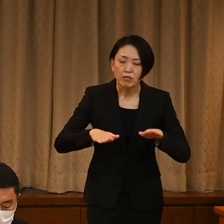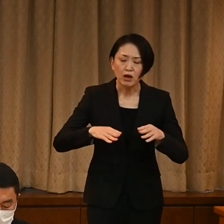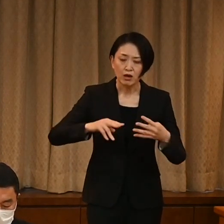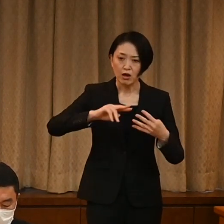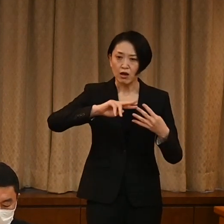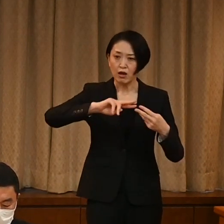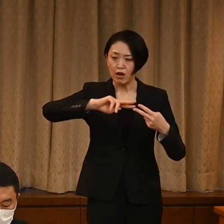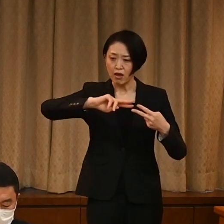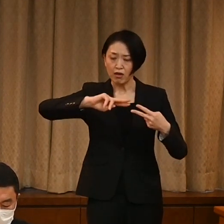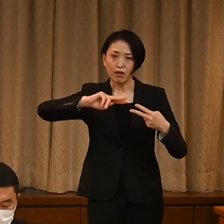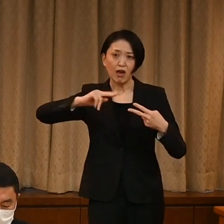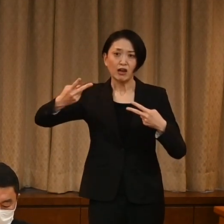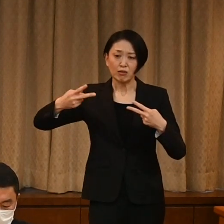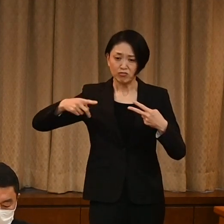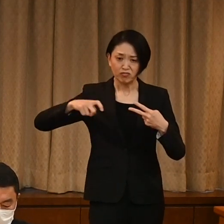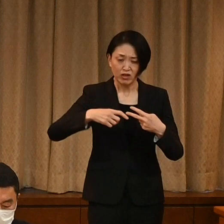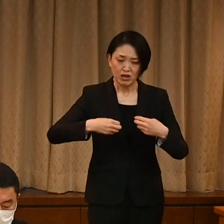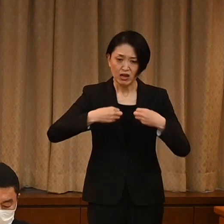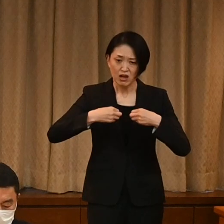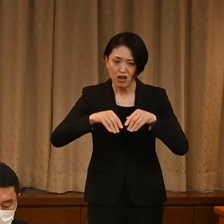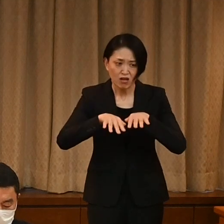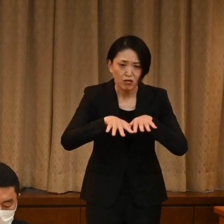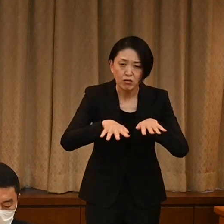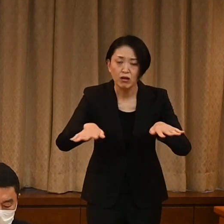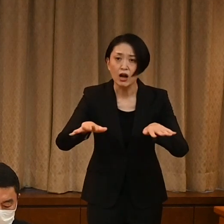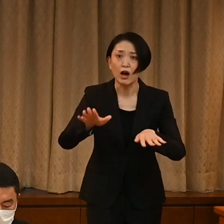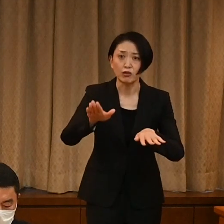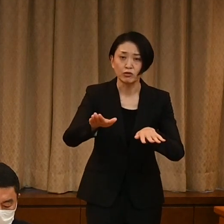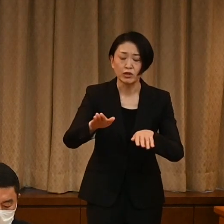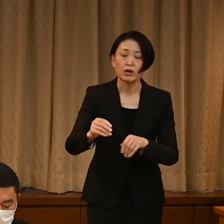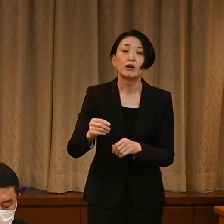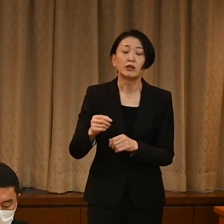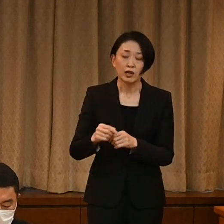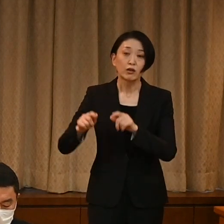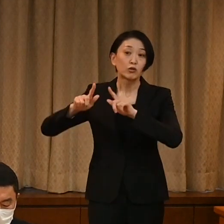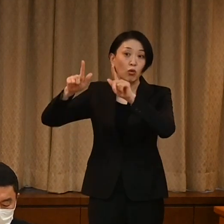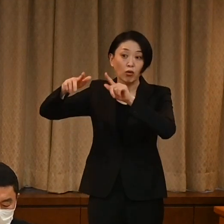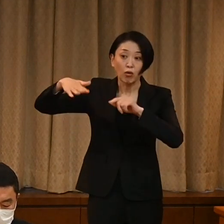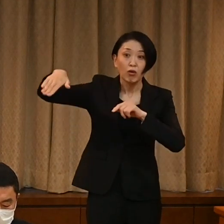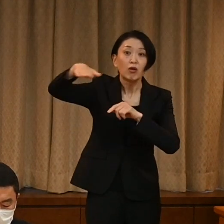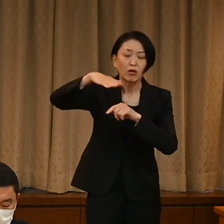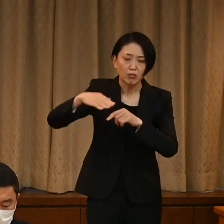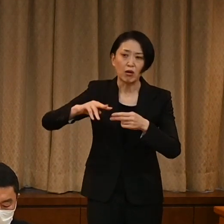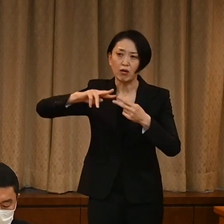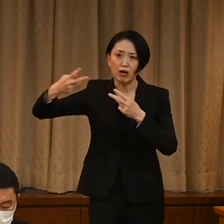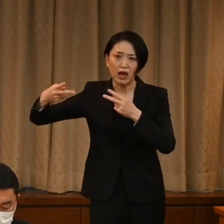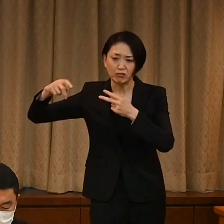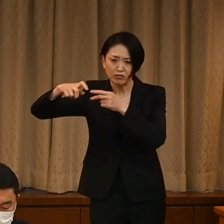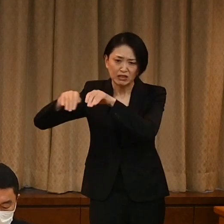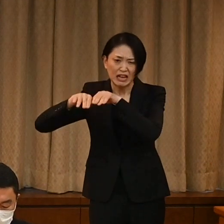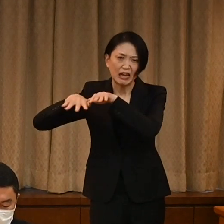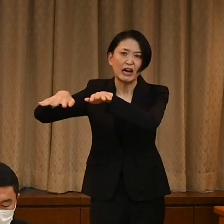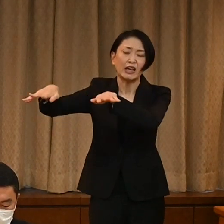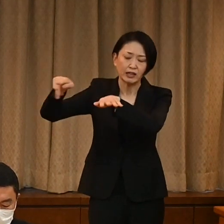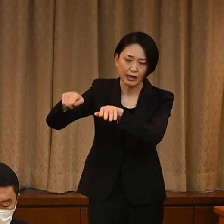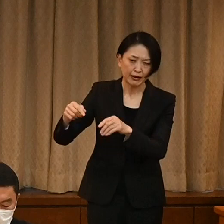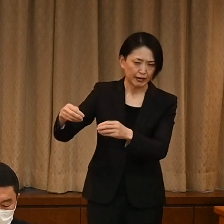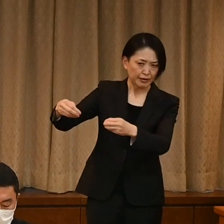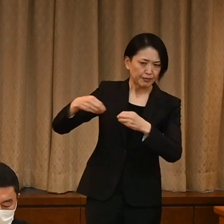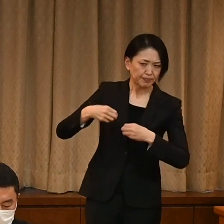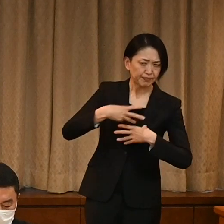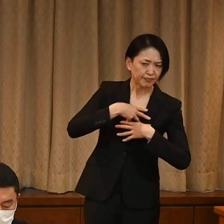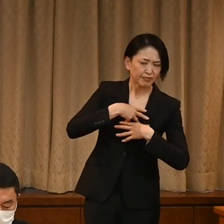加や社会経済的結びつきの強い首都圏での感染拡大といった不安材料があるほか何よ